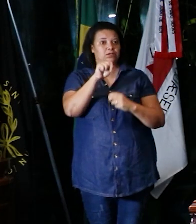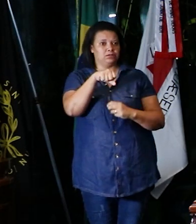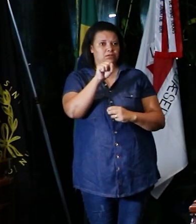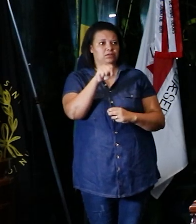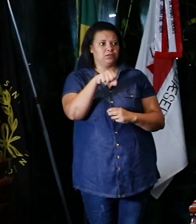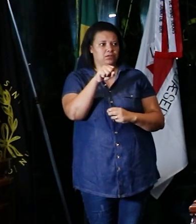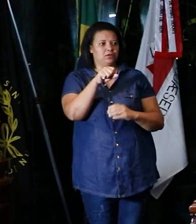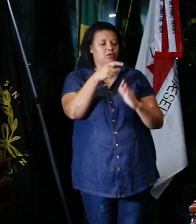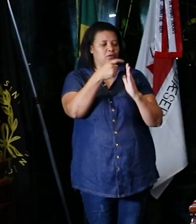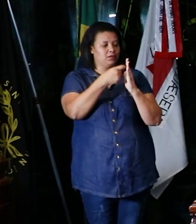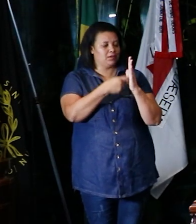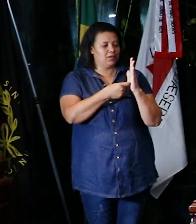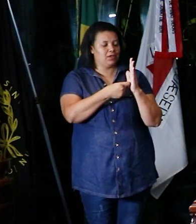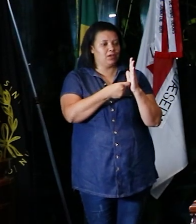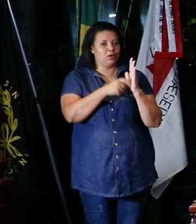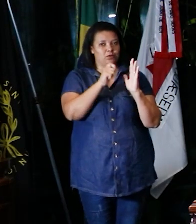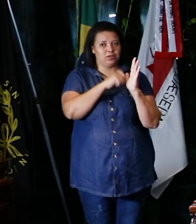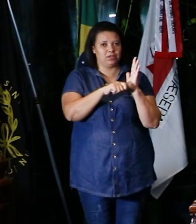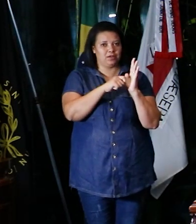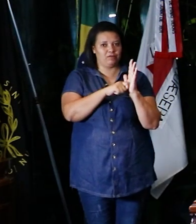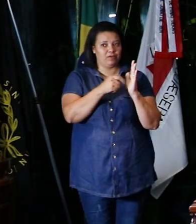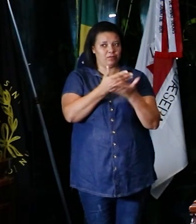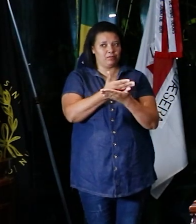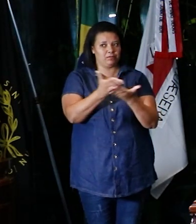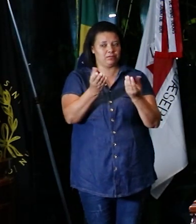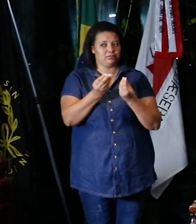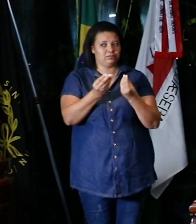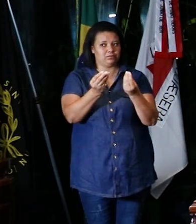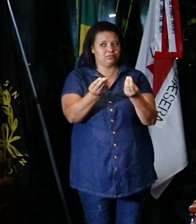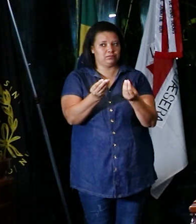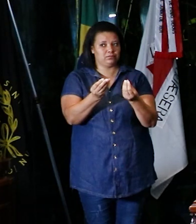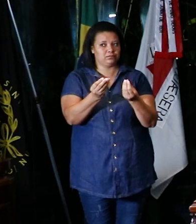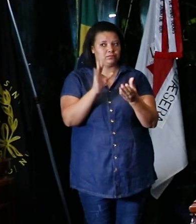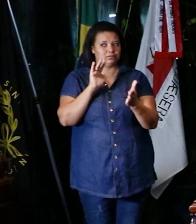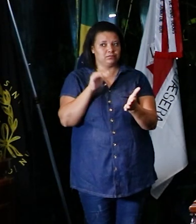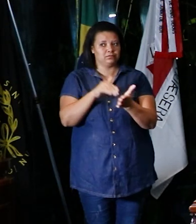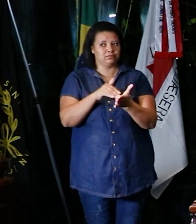O texto que eu fiz para vocês termina assim.